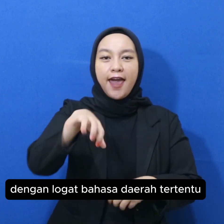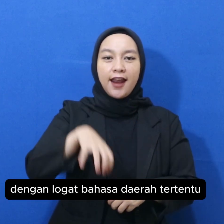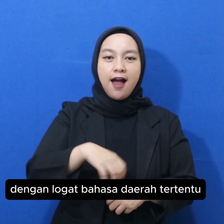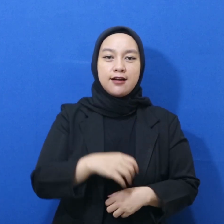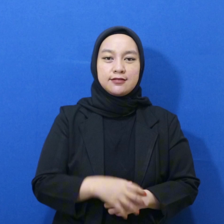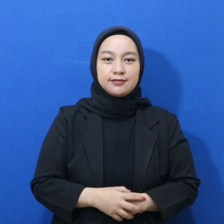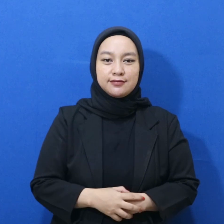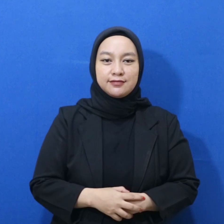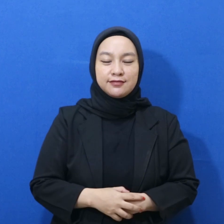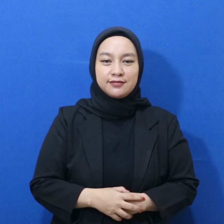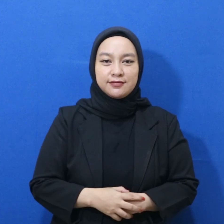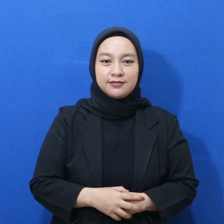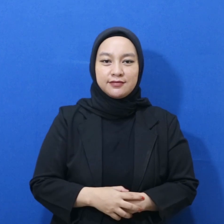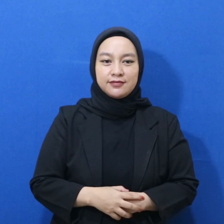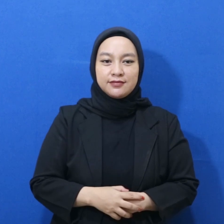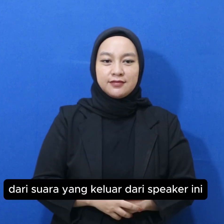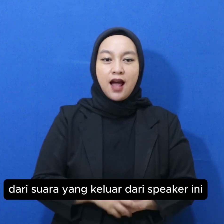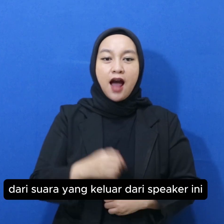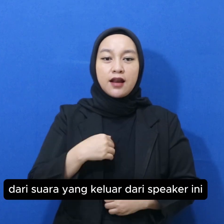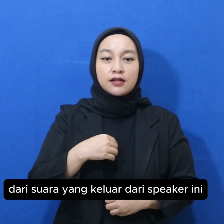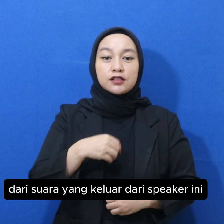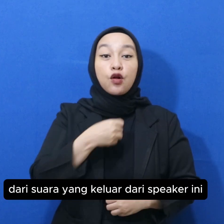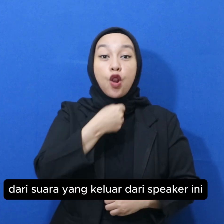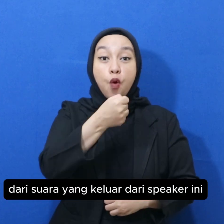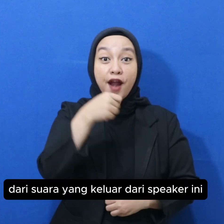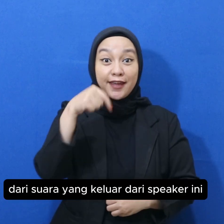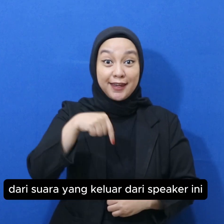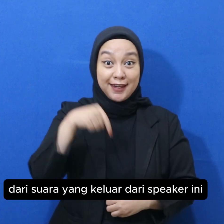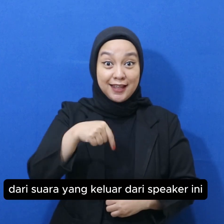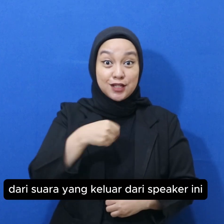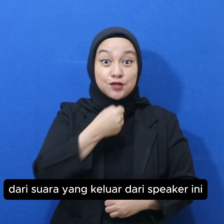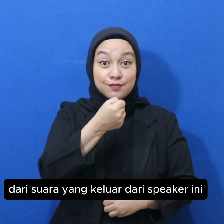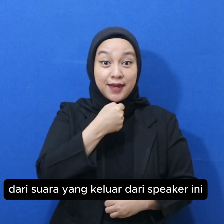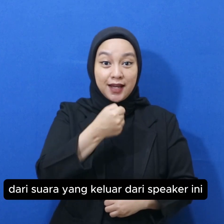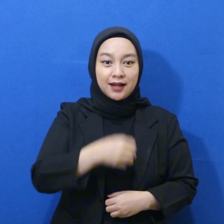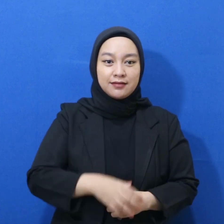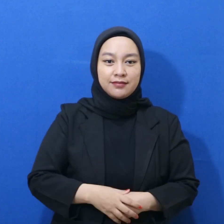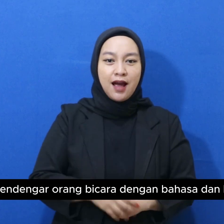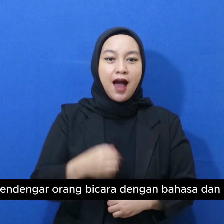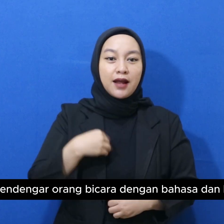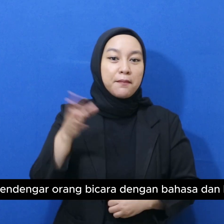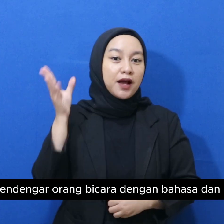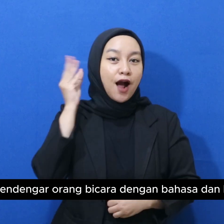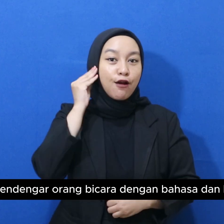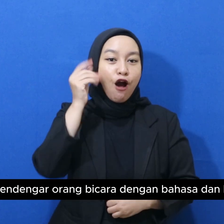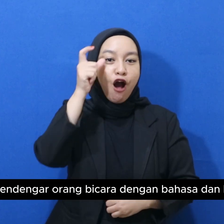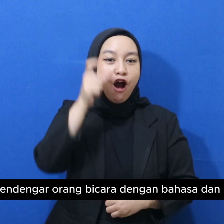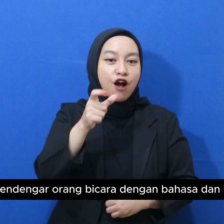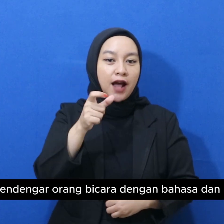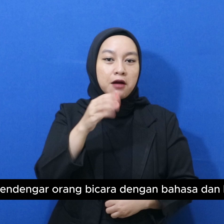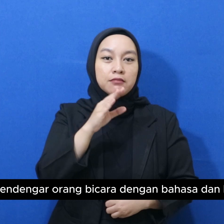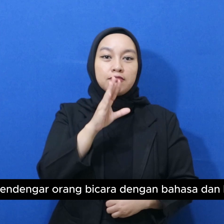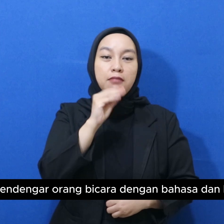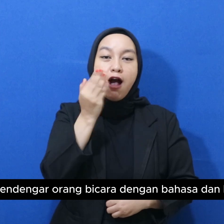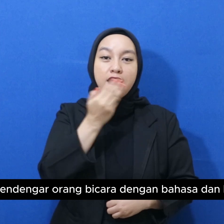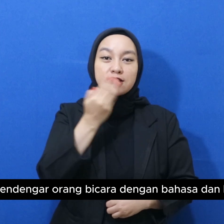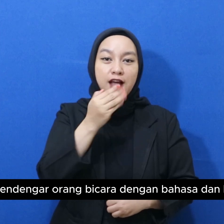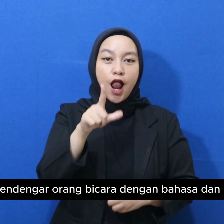tertentu. Dari suara yang keluar dari speaker ini, Anda mendengar orang bicara dengan bahasa